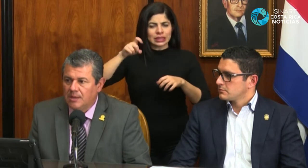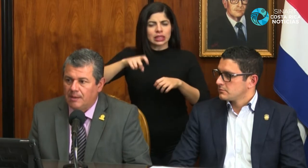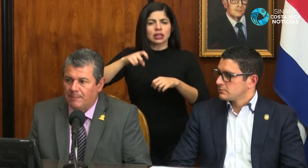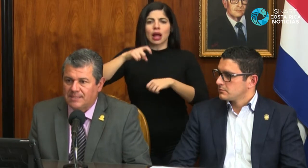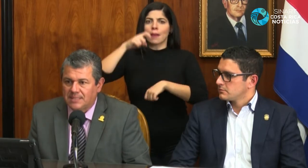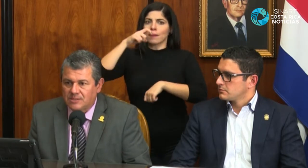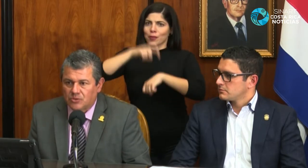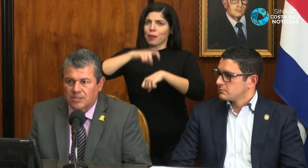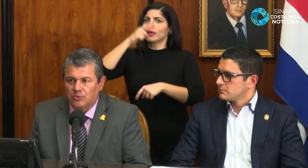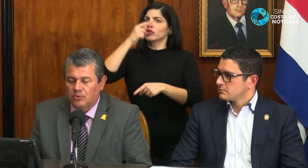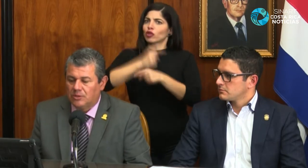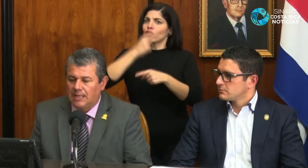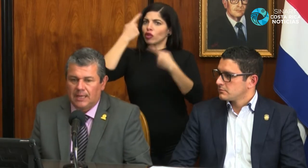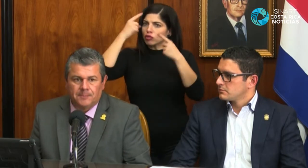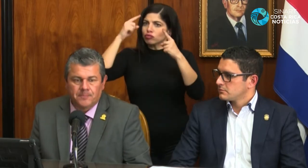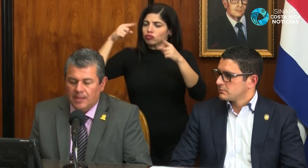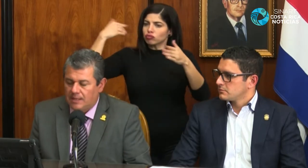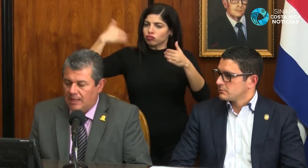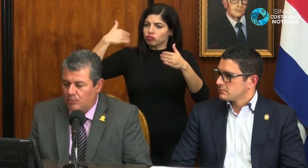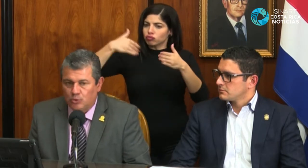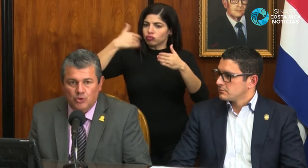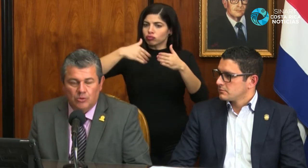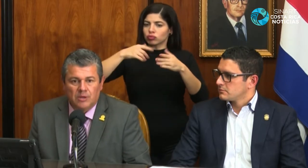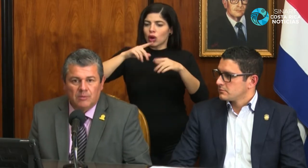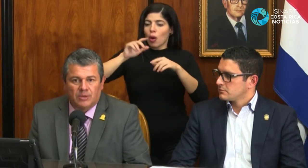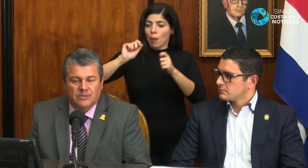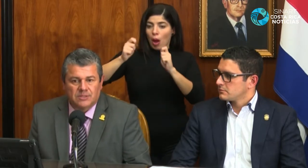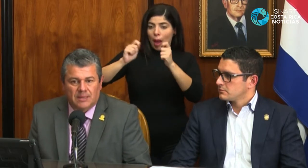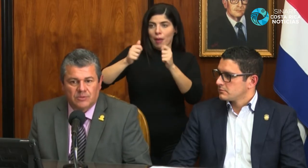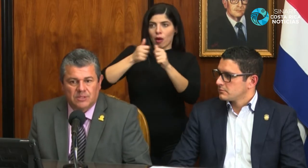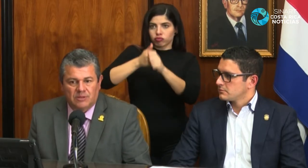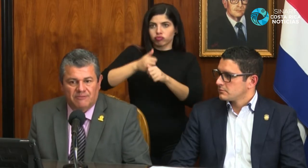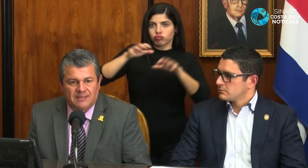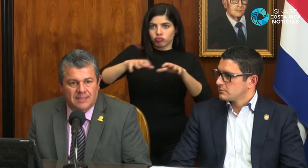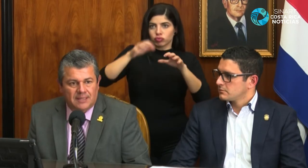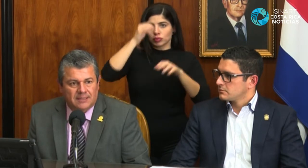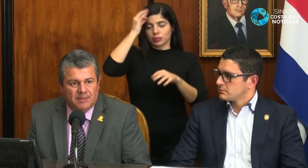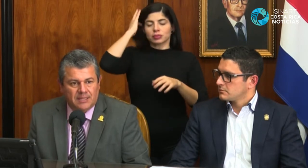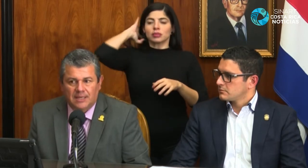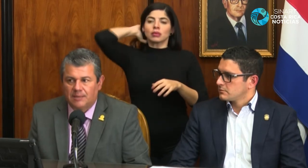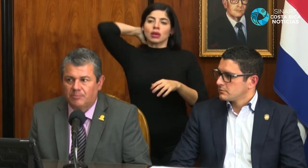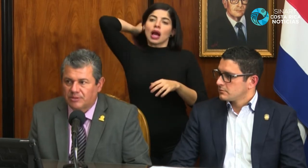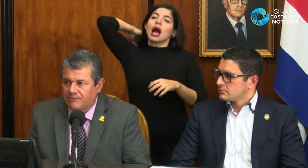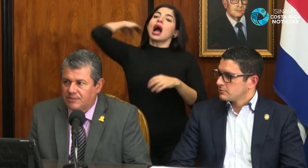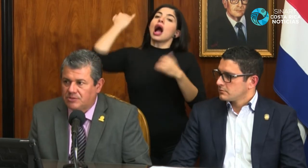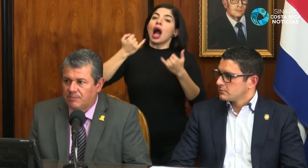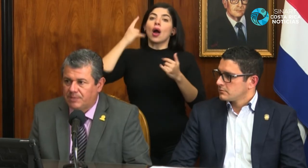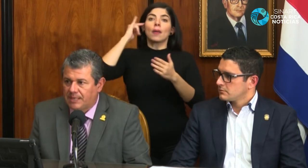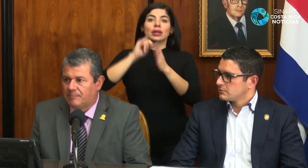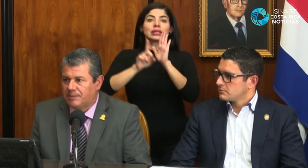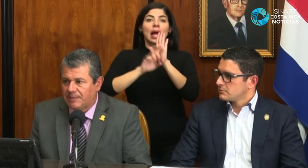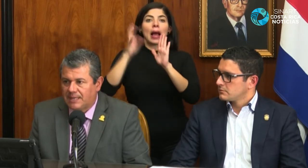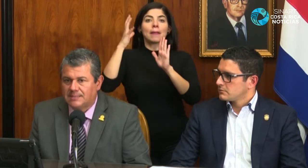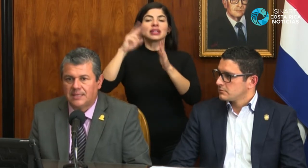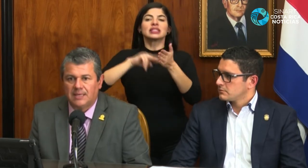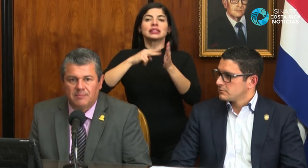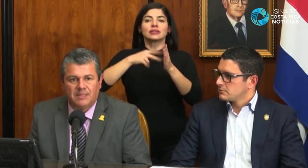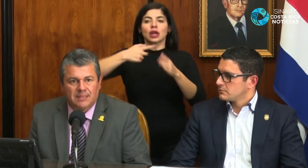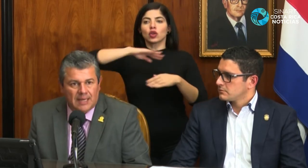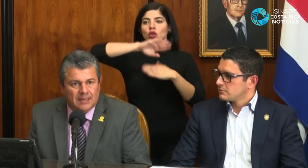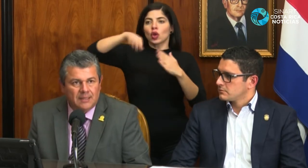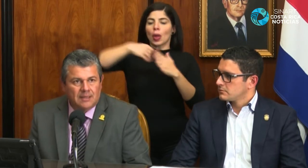momento preciso según la evolución. Por eso estamos en una fase de alerta amarilla que por definición implica prepararse